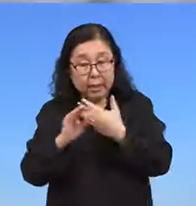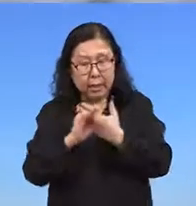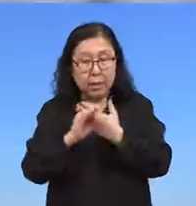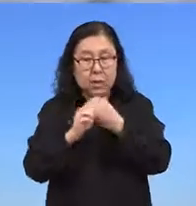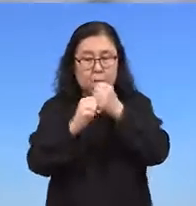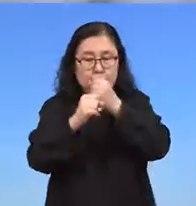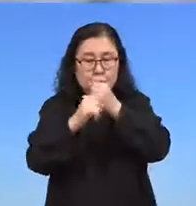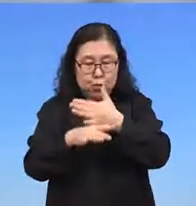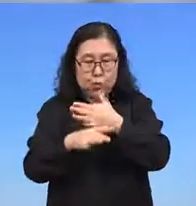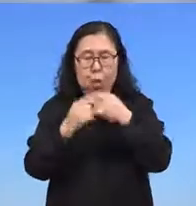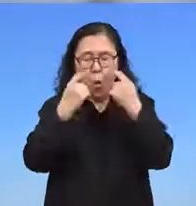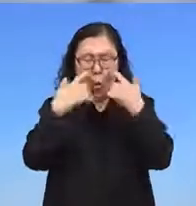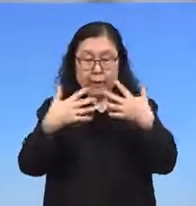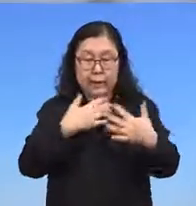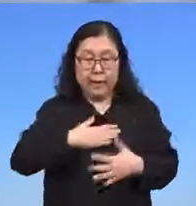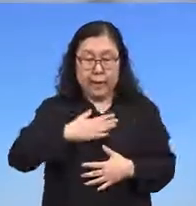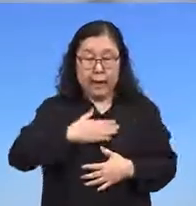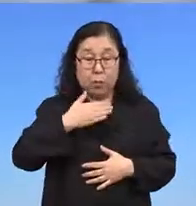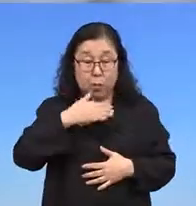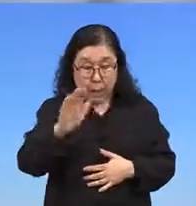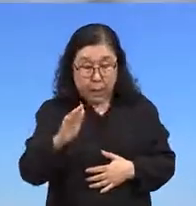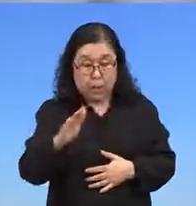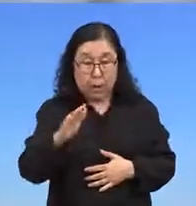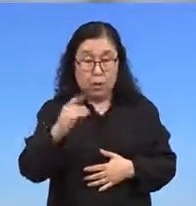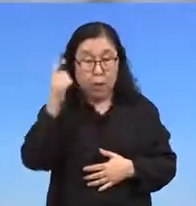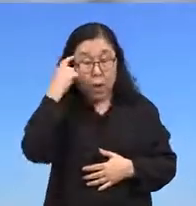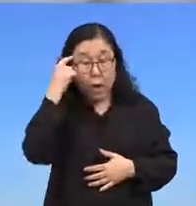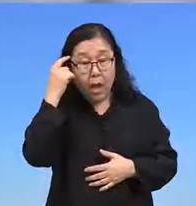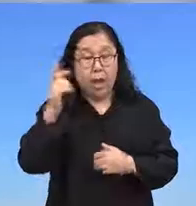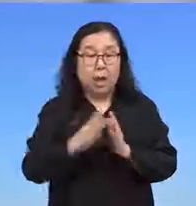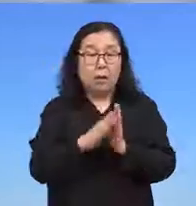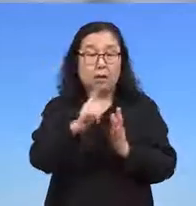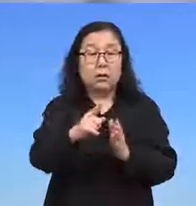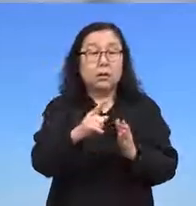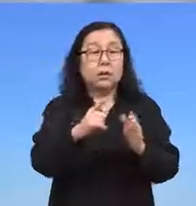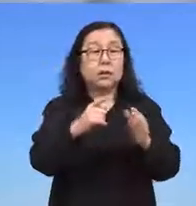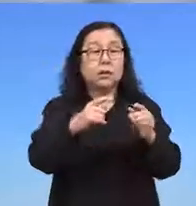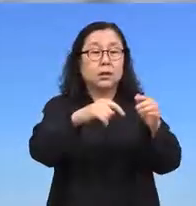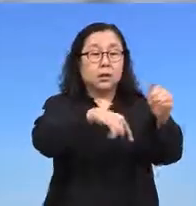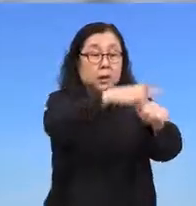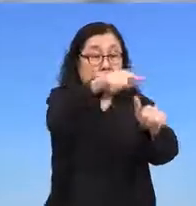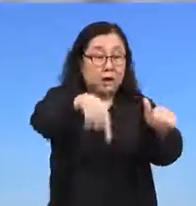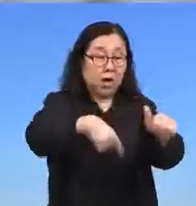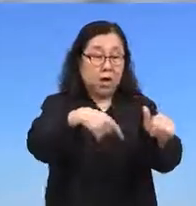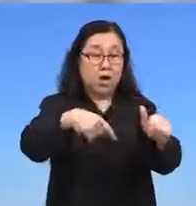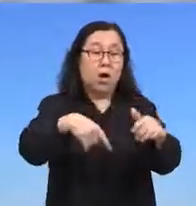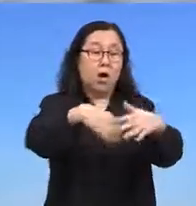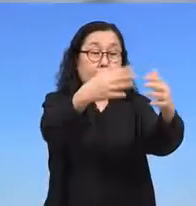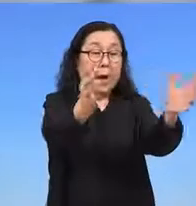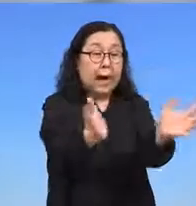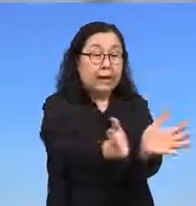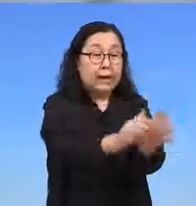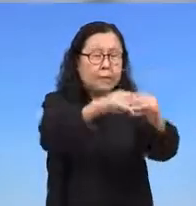원조 냉면집 있다 해가지고 그 마을에 가보면은 마을 일대가 다 원조 냉면이에요. 다 원조예요.